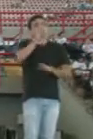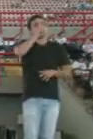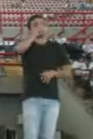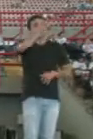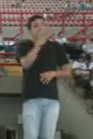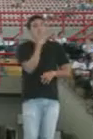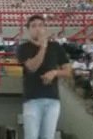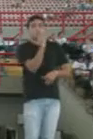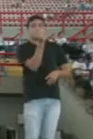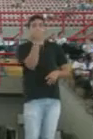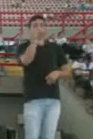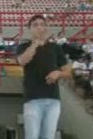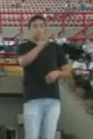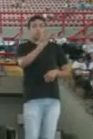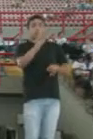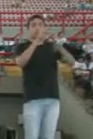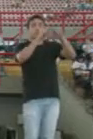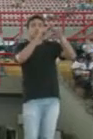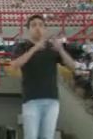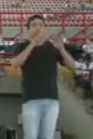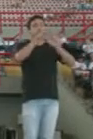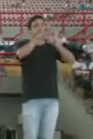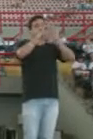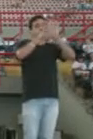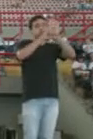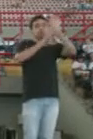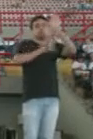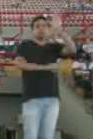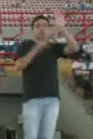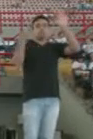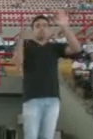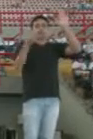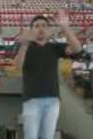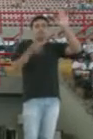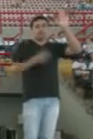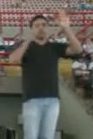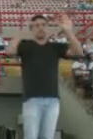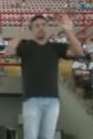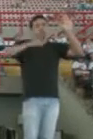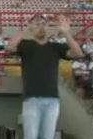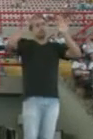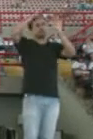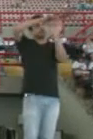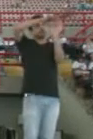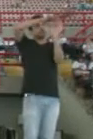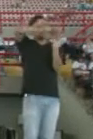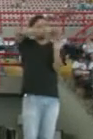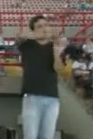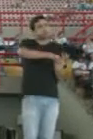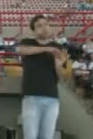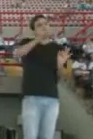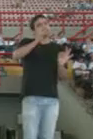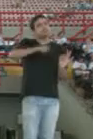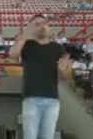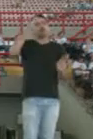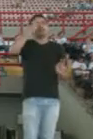dessa palavra, os parágrafos apaixonados, perfeitos e inteligíveis, quer dizer, um parágrafo que dá